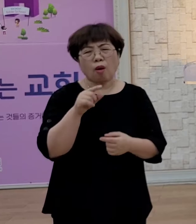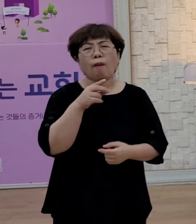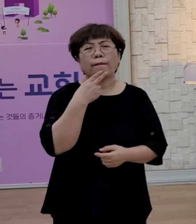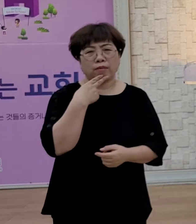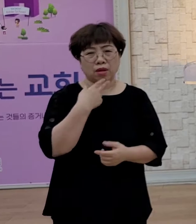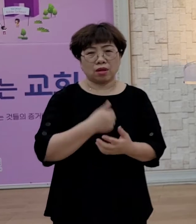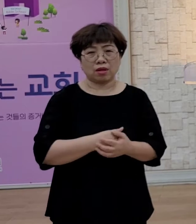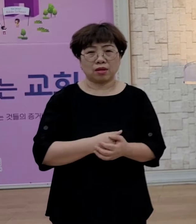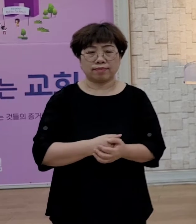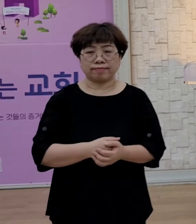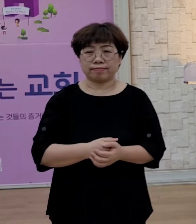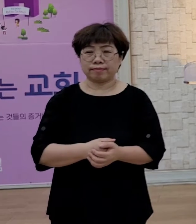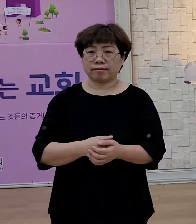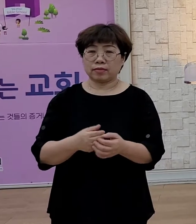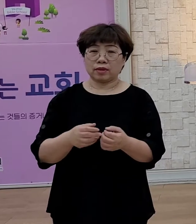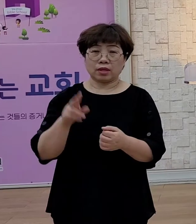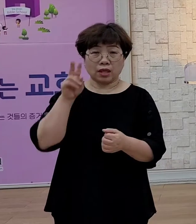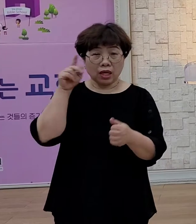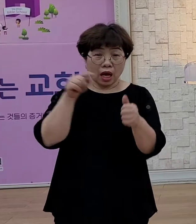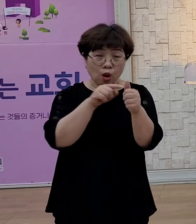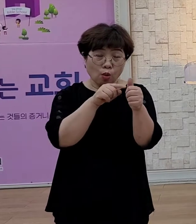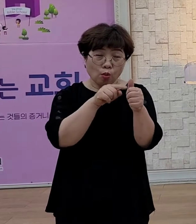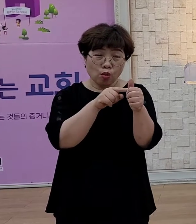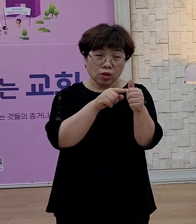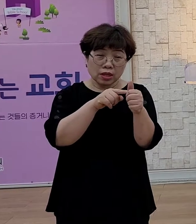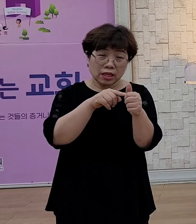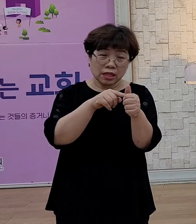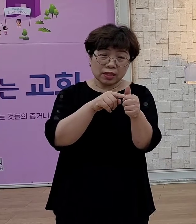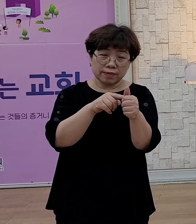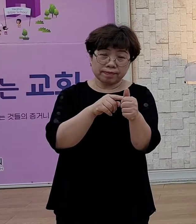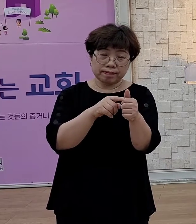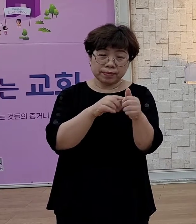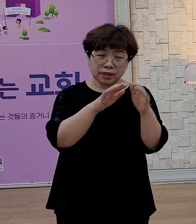아무튼 야고보는 이런 상황 가운데서